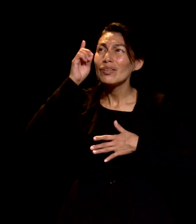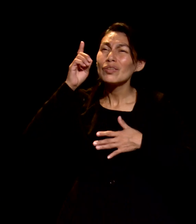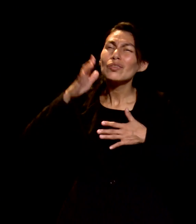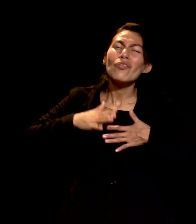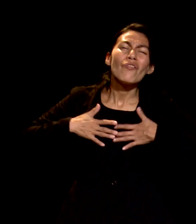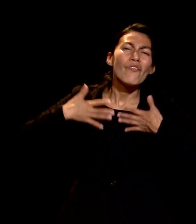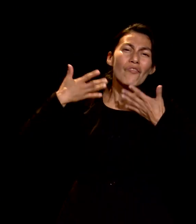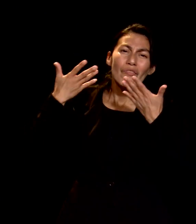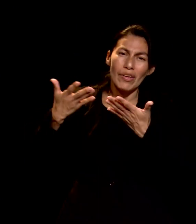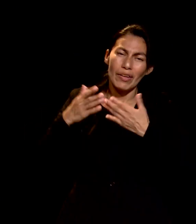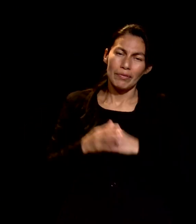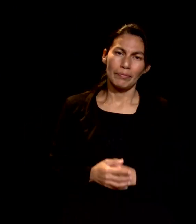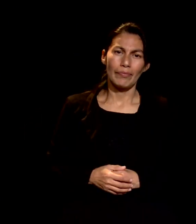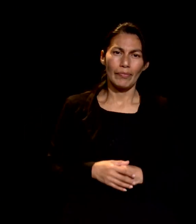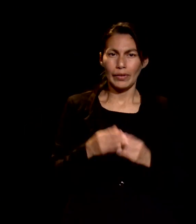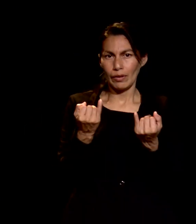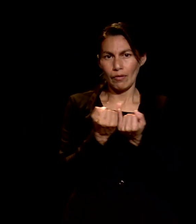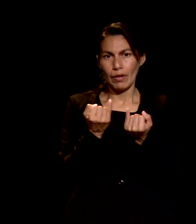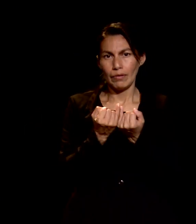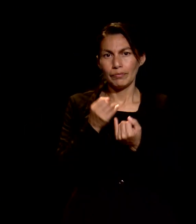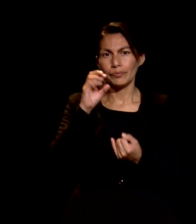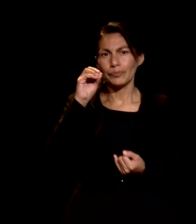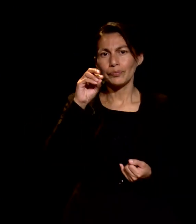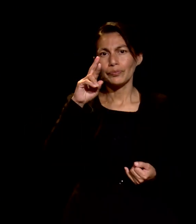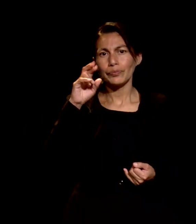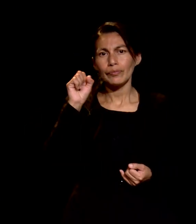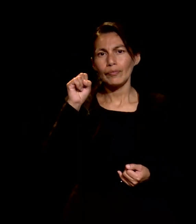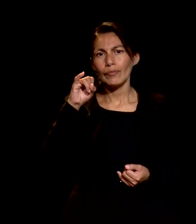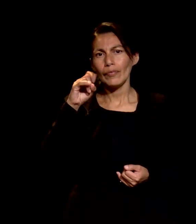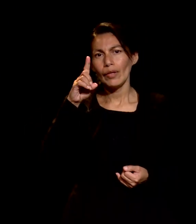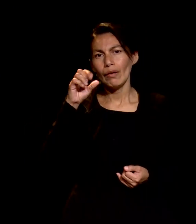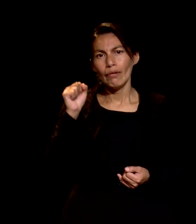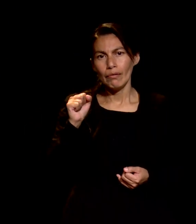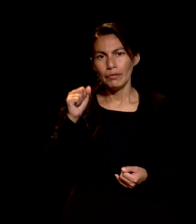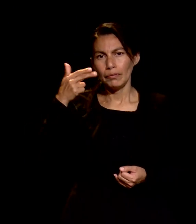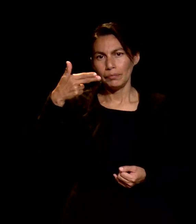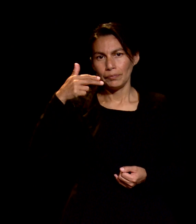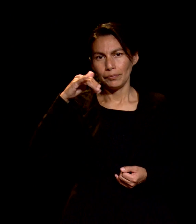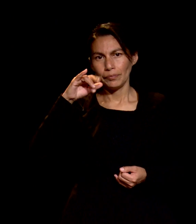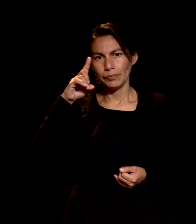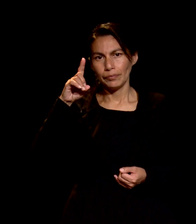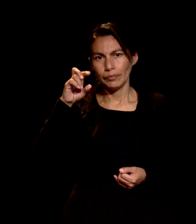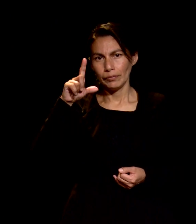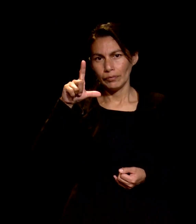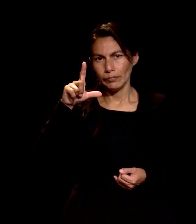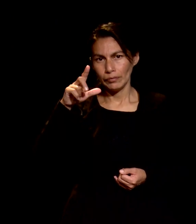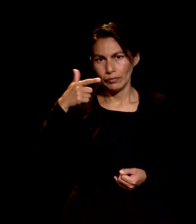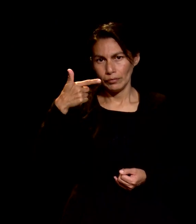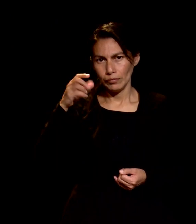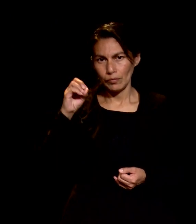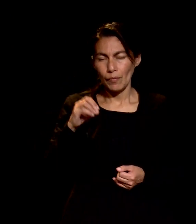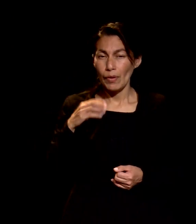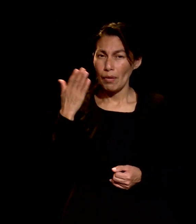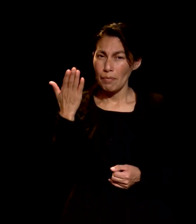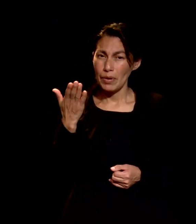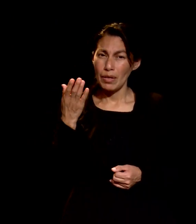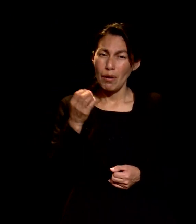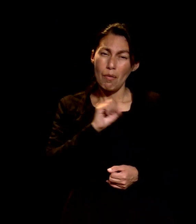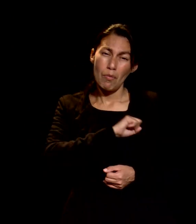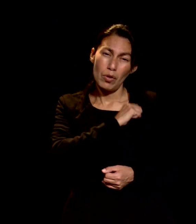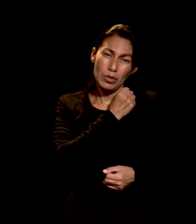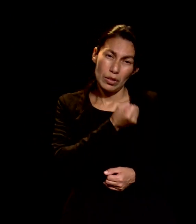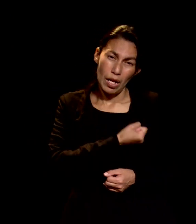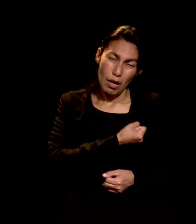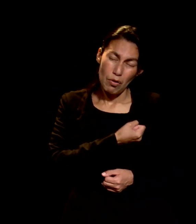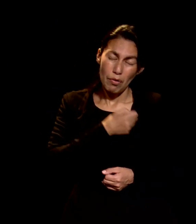Dios También Oraida Hidalgo Dice Pide oración Por una buena